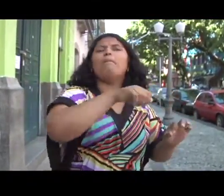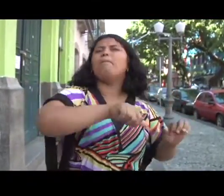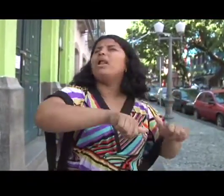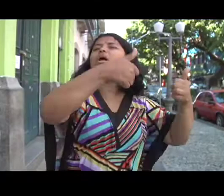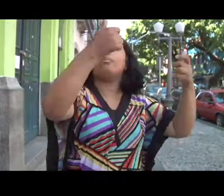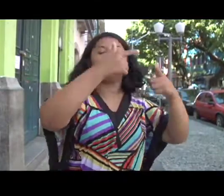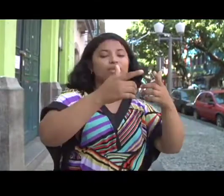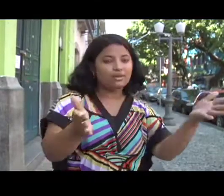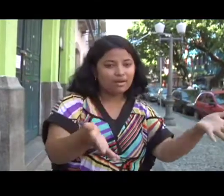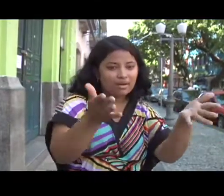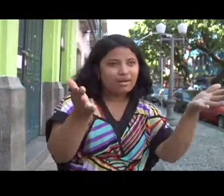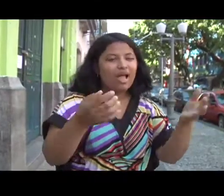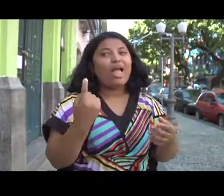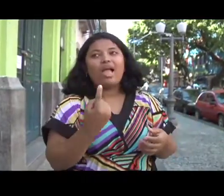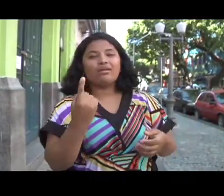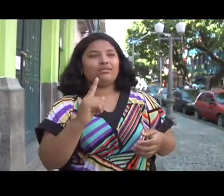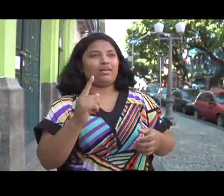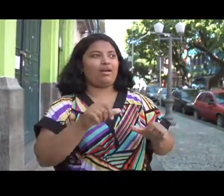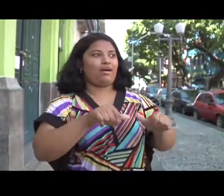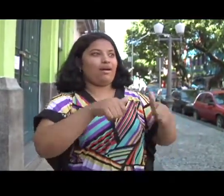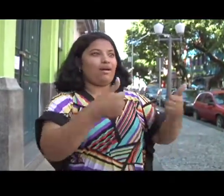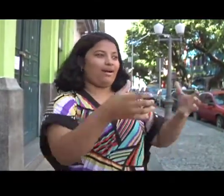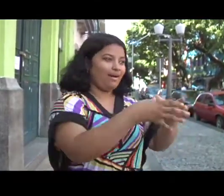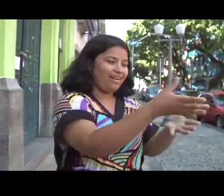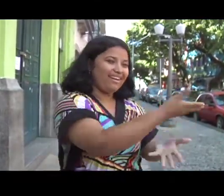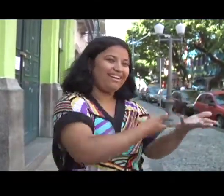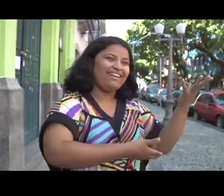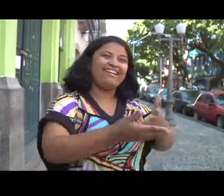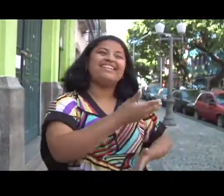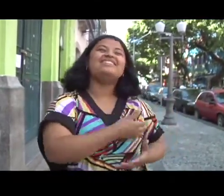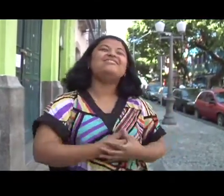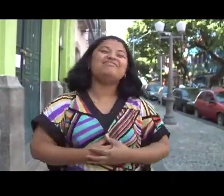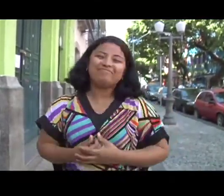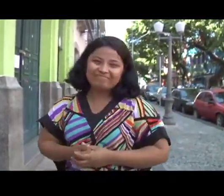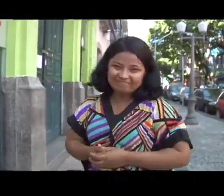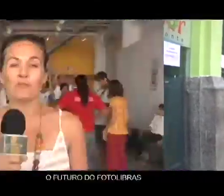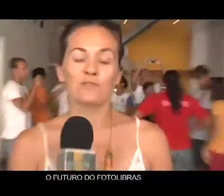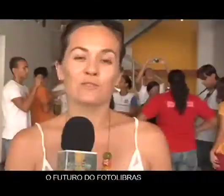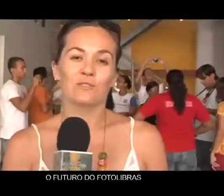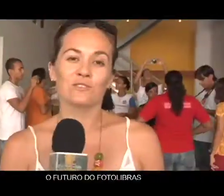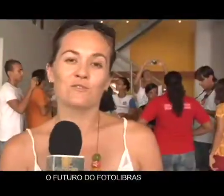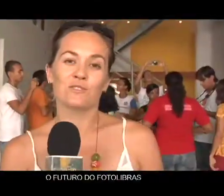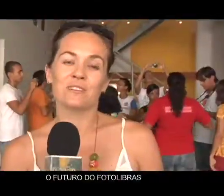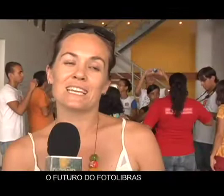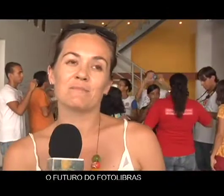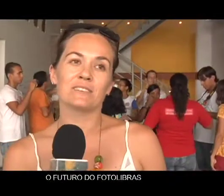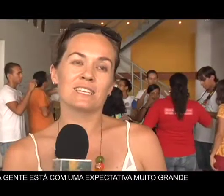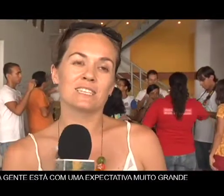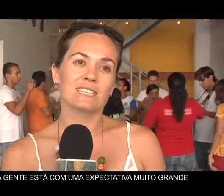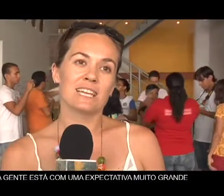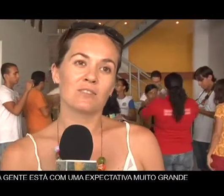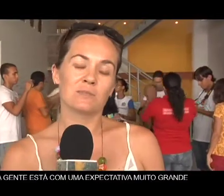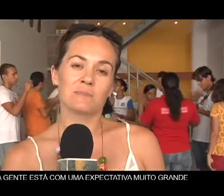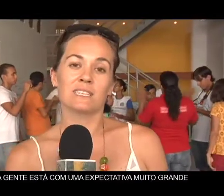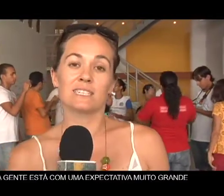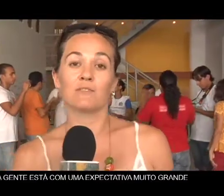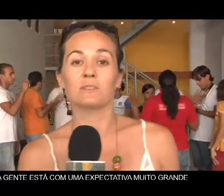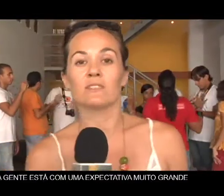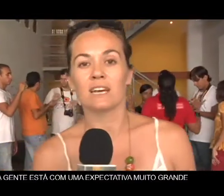têm ajudado os surdos, têm incentivado a eles a saírem desse isolamento. O futuro do Fotolibras, a gente está com uma expectativa muito grande